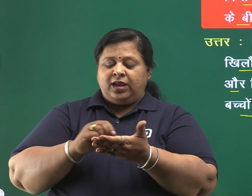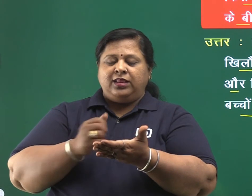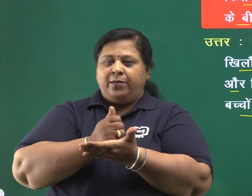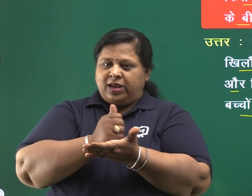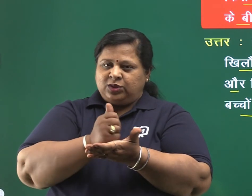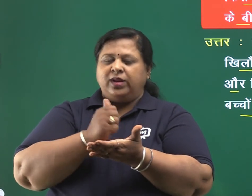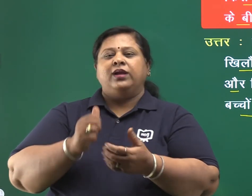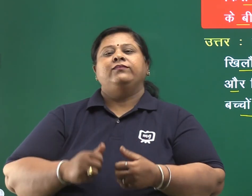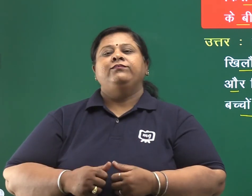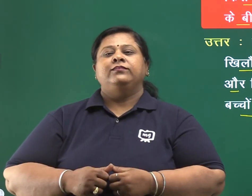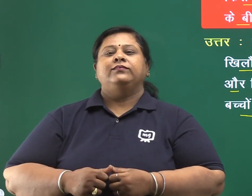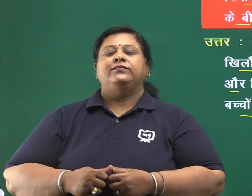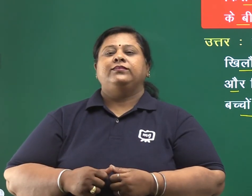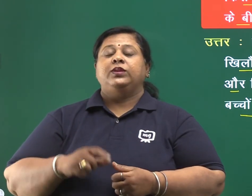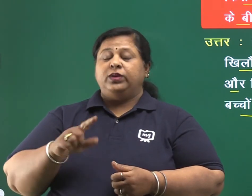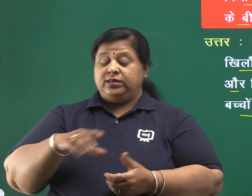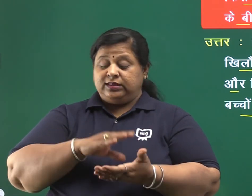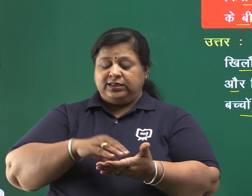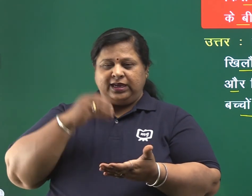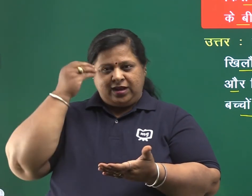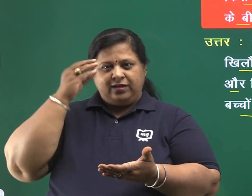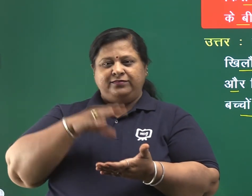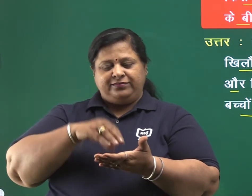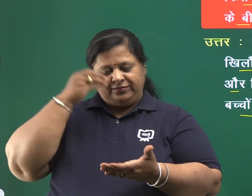द्वारा उन्हें सीखने का